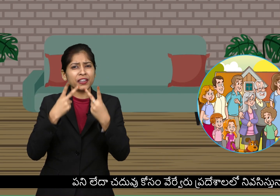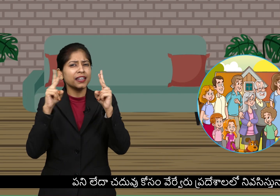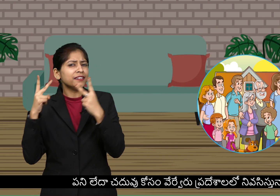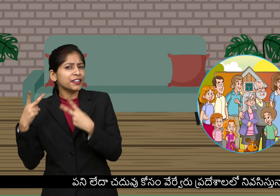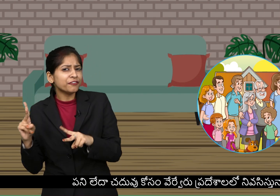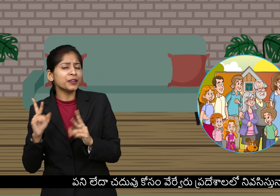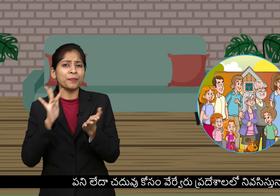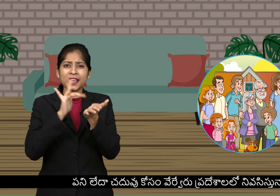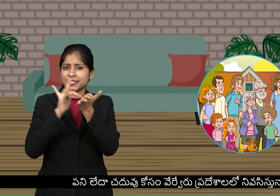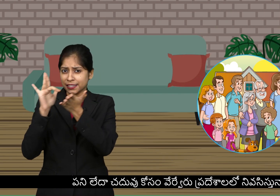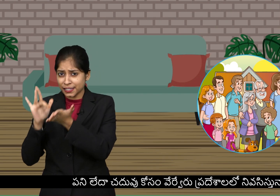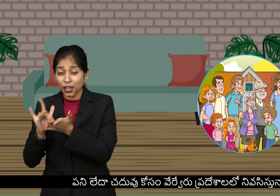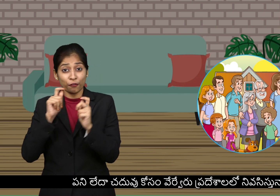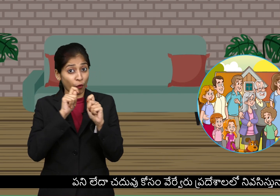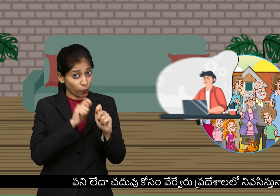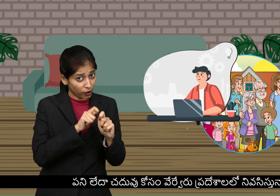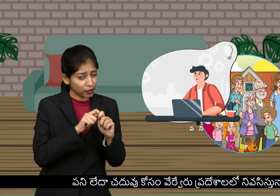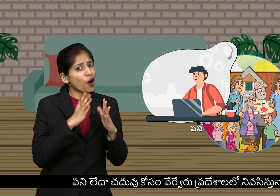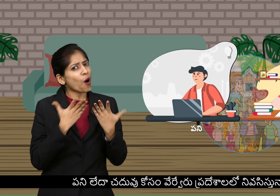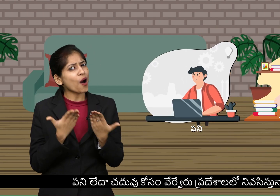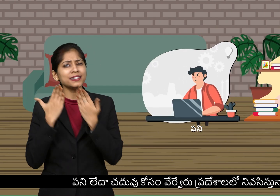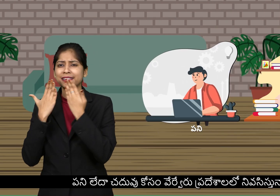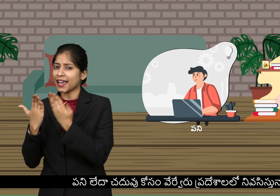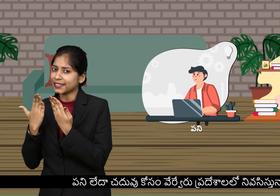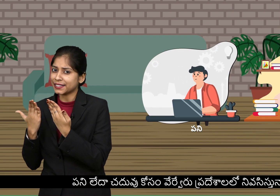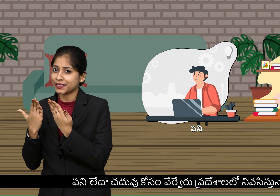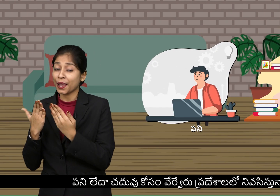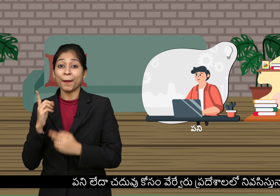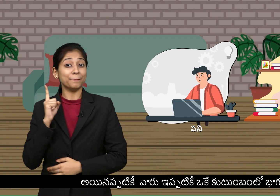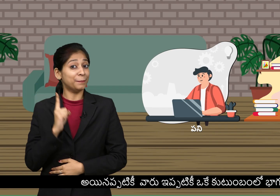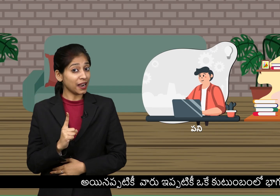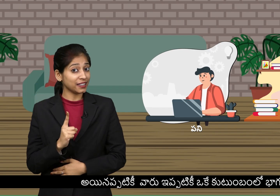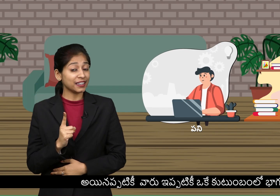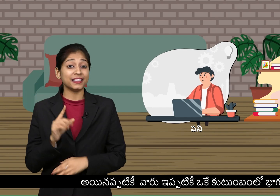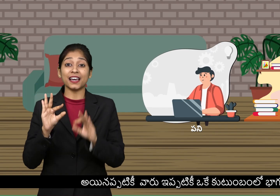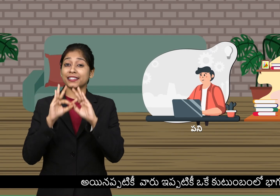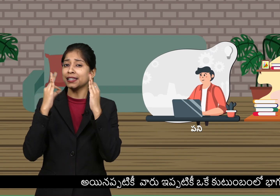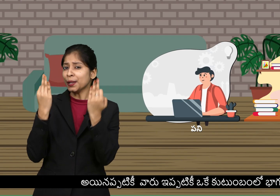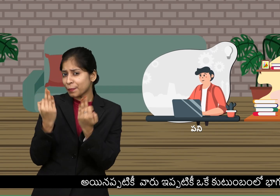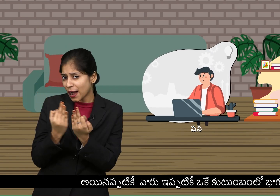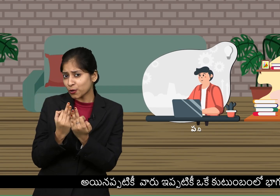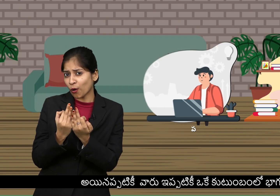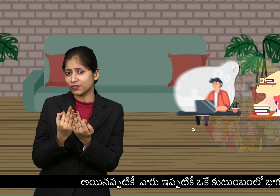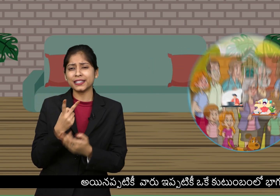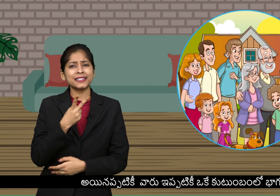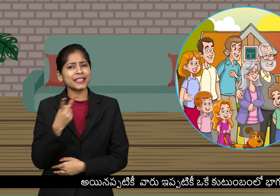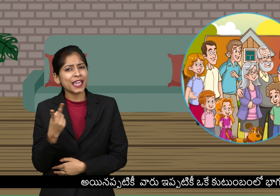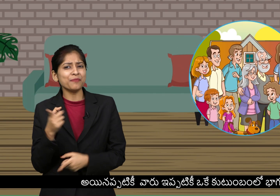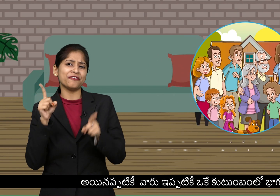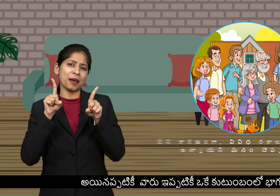పని లేదా చదువు కోసం వేర్వేరు ప్రదేశాలలో నివసిస్తున్నారు. అయినప్పటికీ